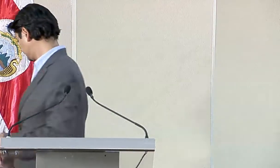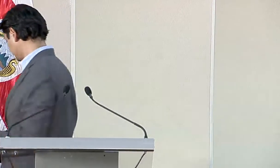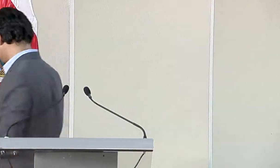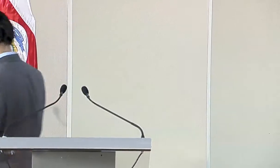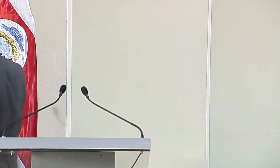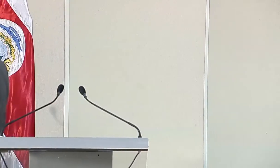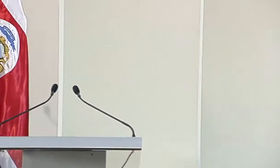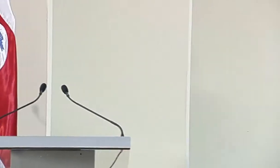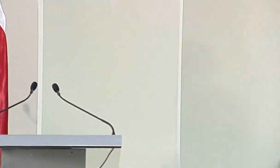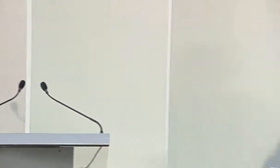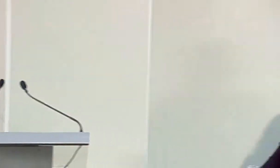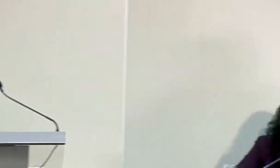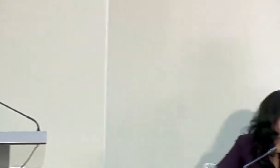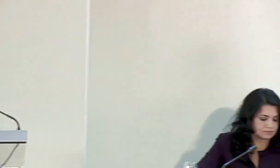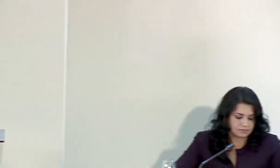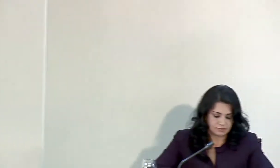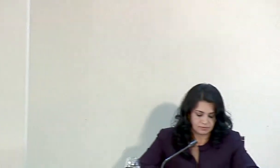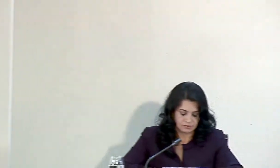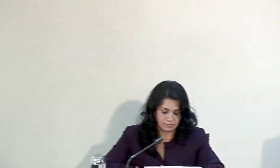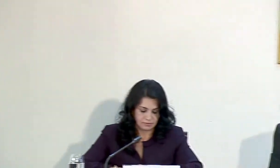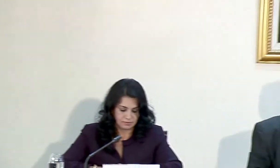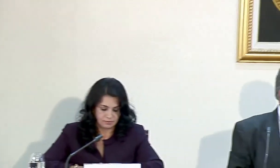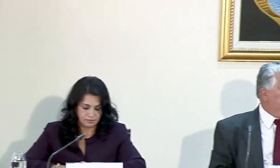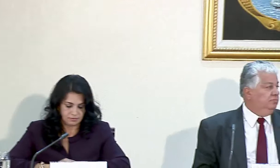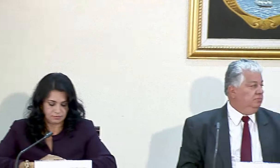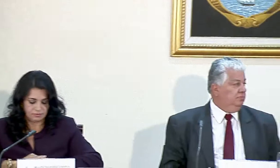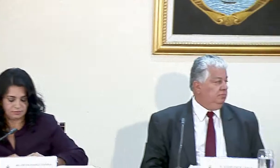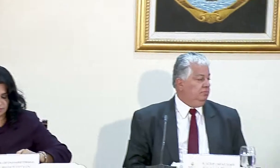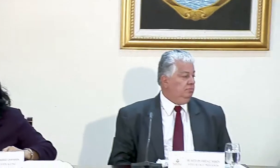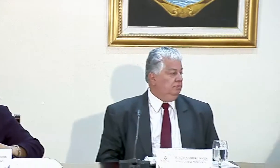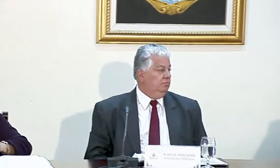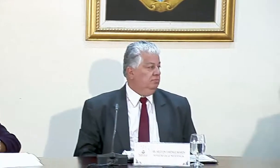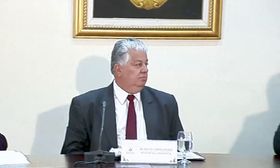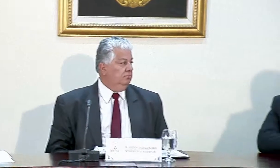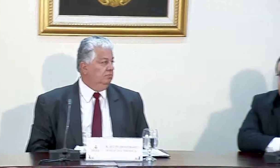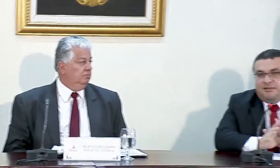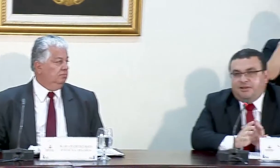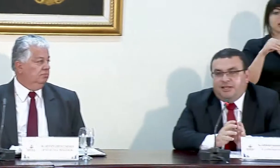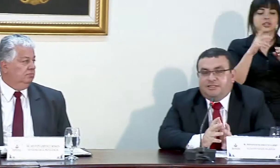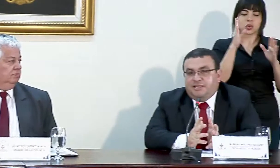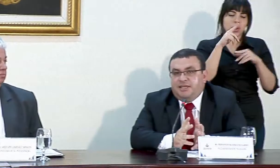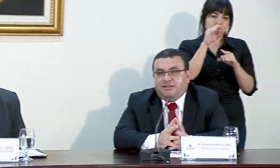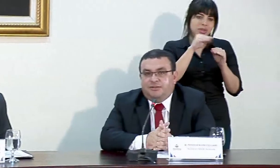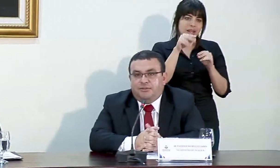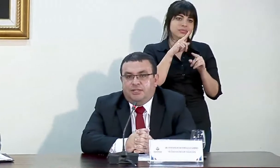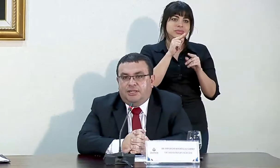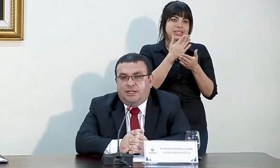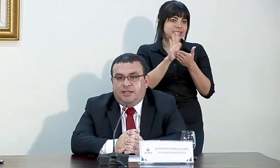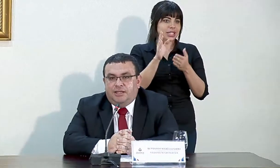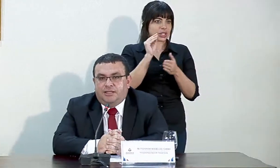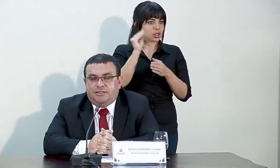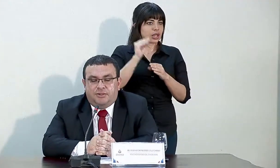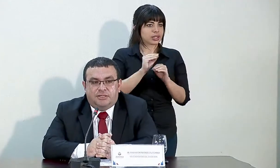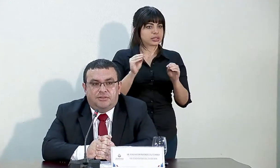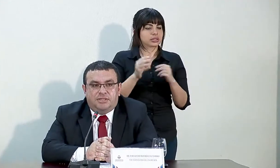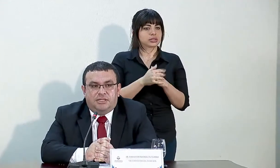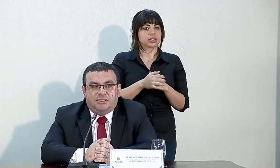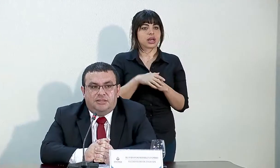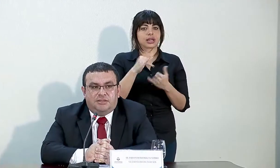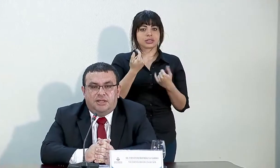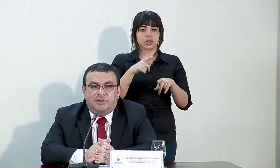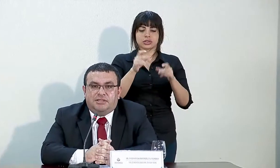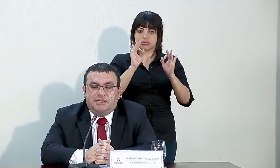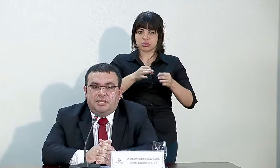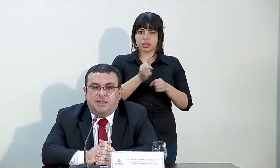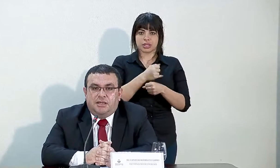Sí, en el caso de salud y educación, la tasa, bueno, no va a tener tasa, en realidad está exento. En esta ocasión se